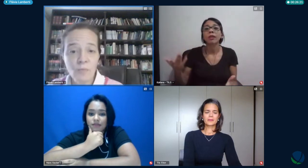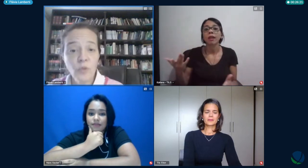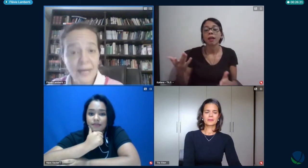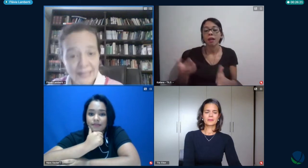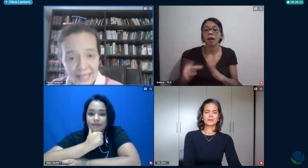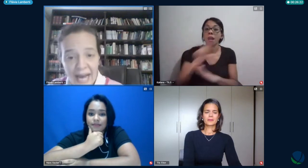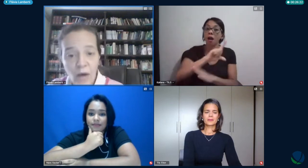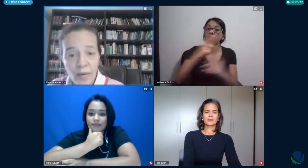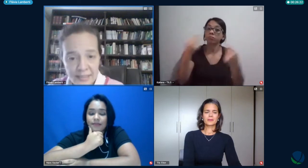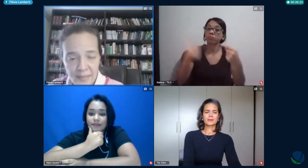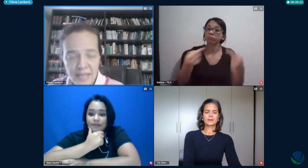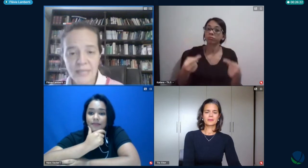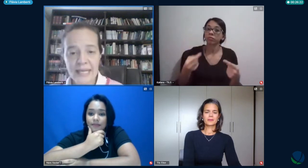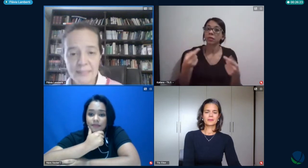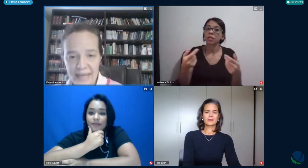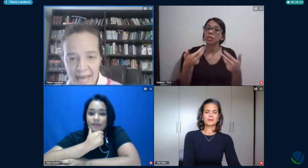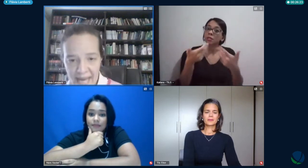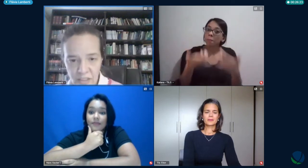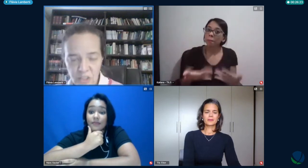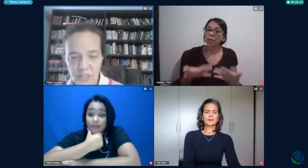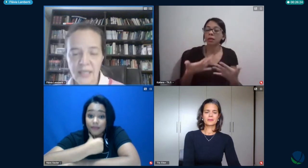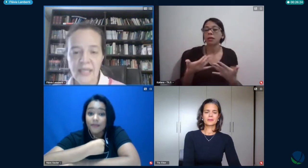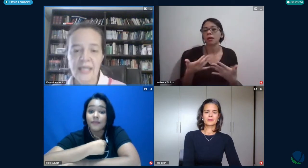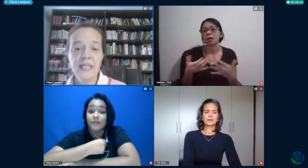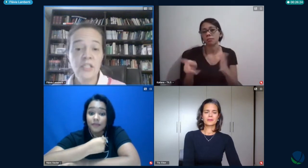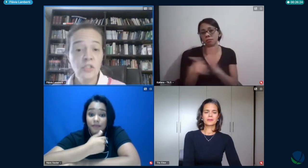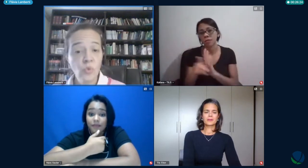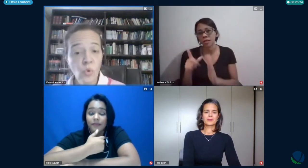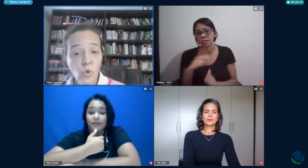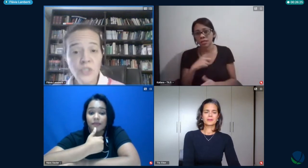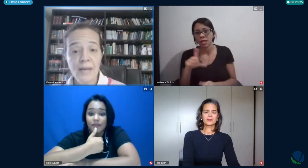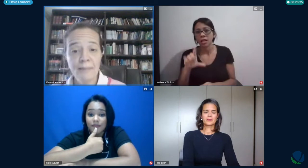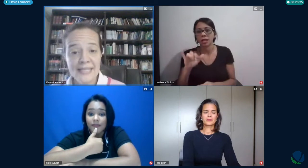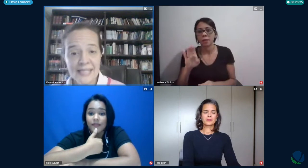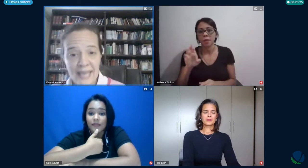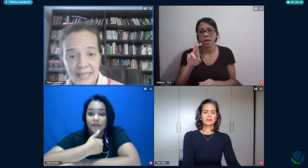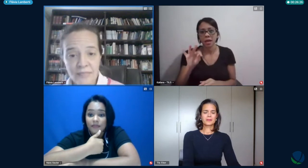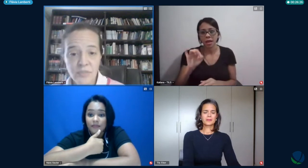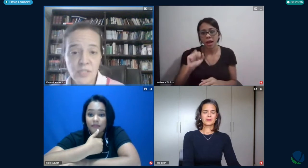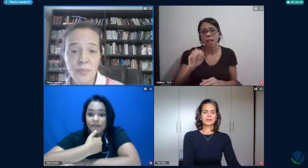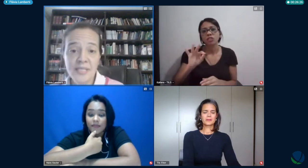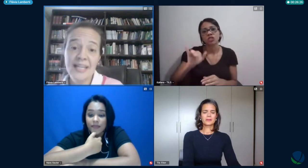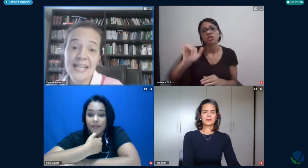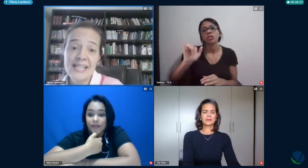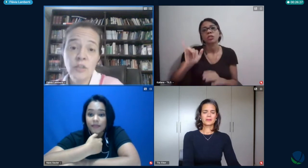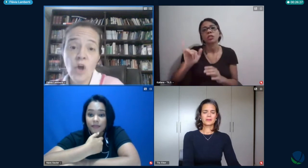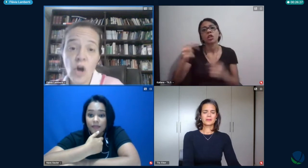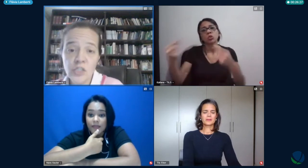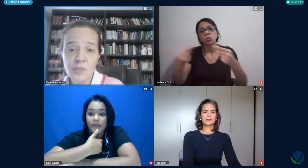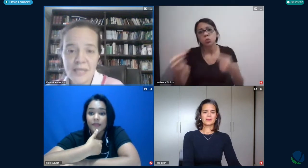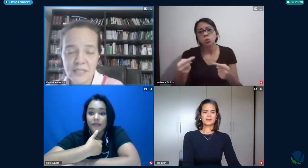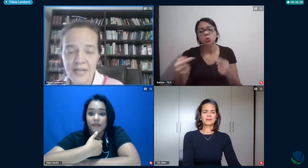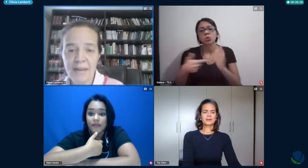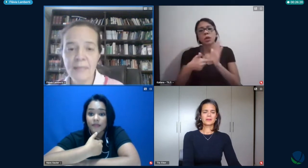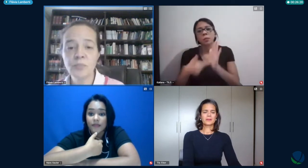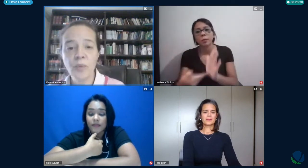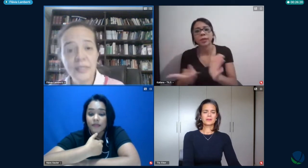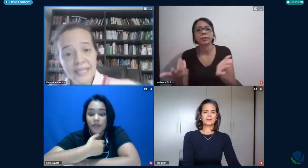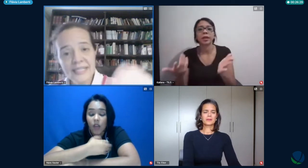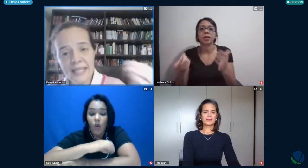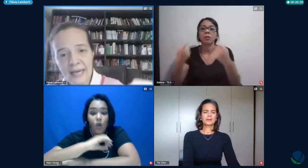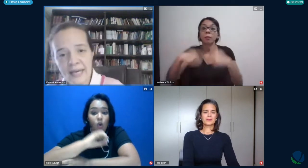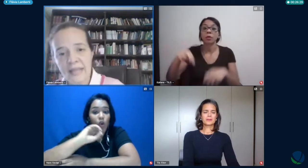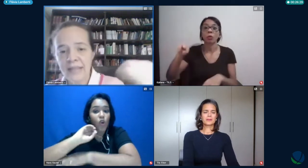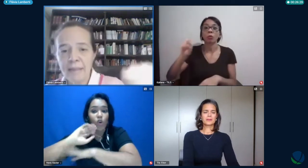Há muito material, esse mesmo da Liberati, que discute, apresenta, você não precisa trazer a Nord especificamente,